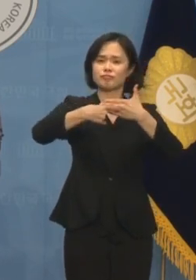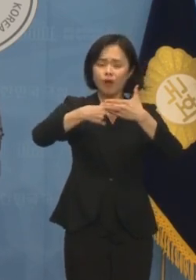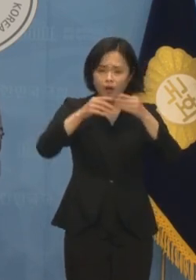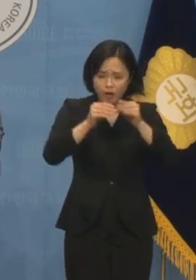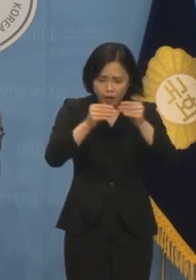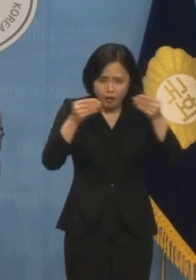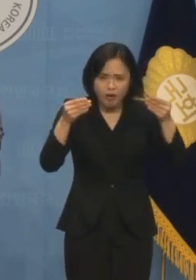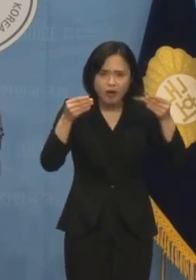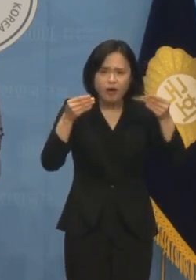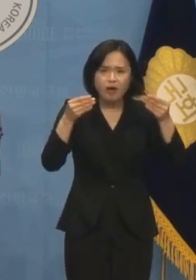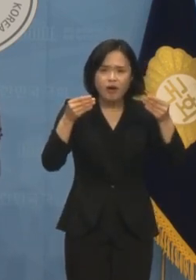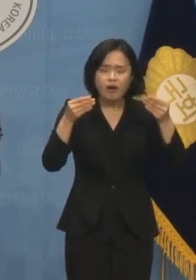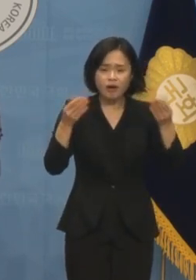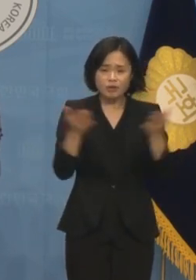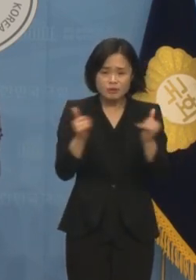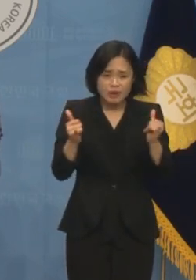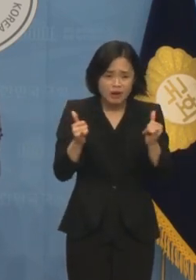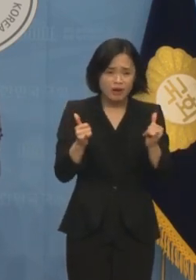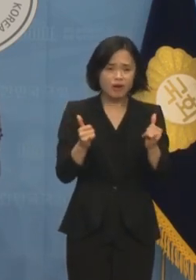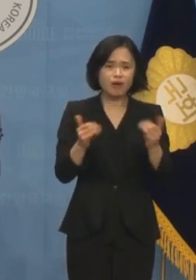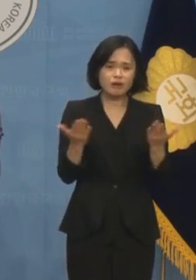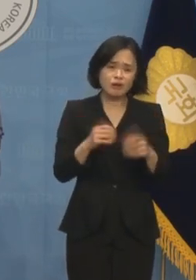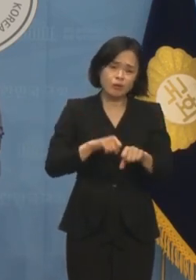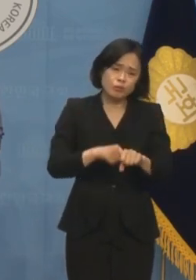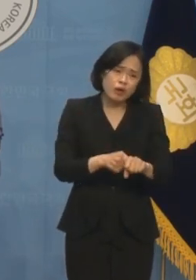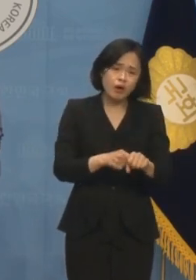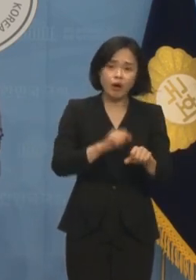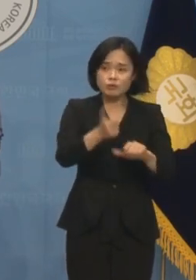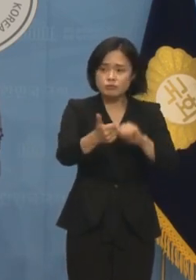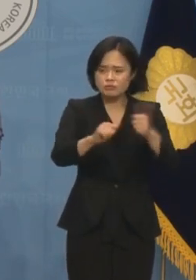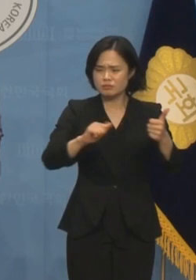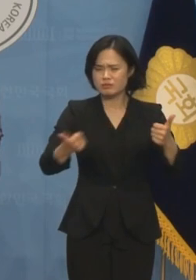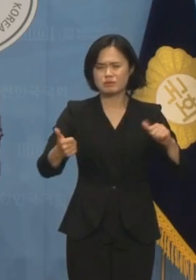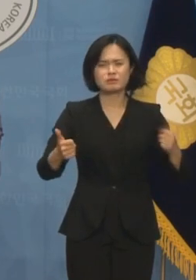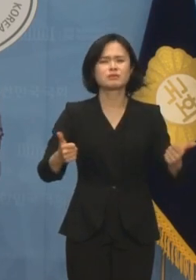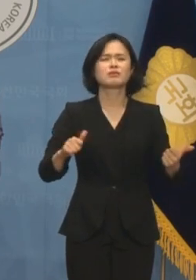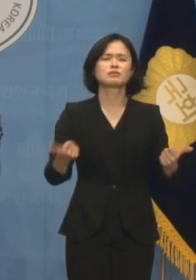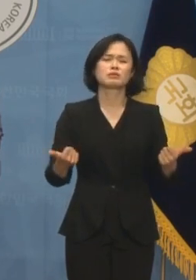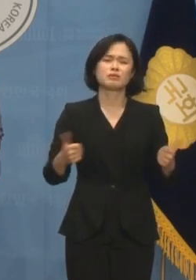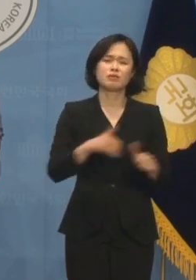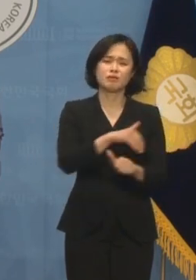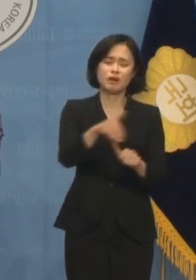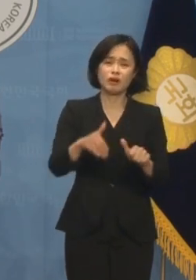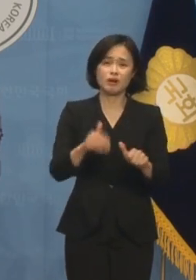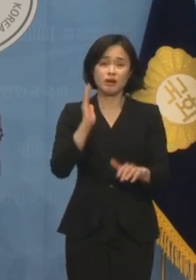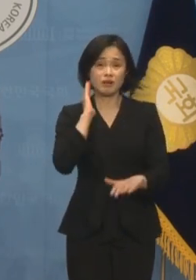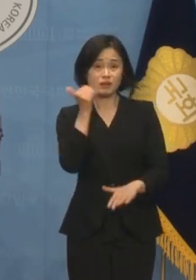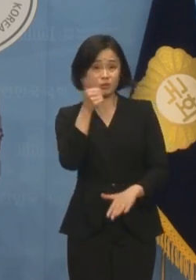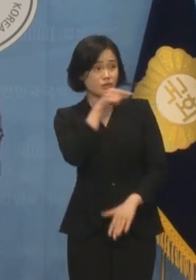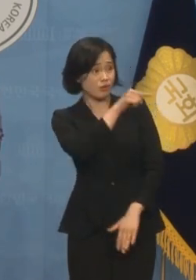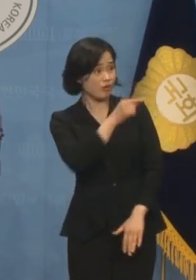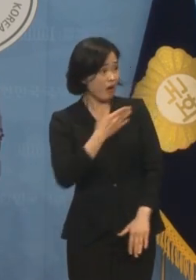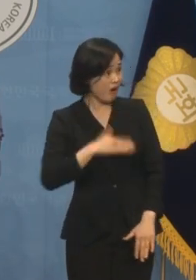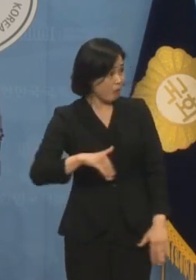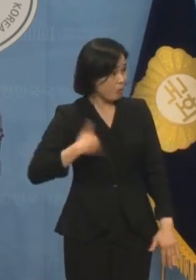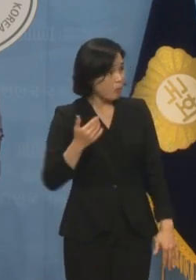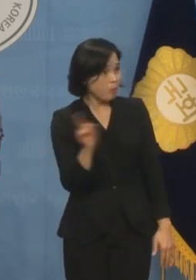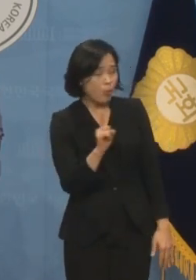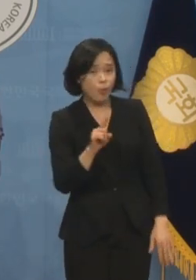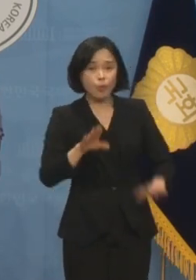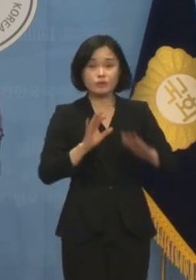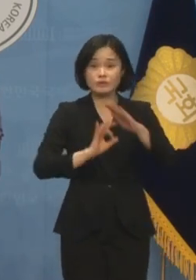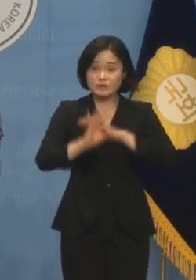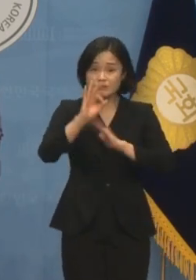곳곳에서 노동자들이 죽어나가고 있습니다. 이런 상황을 아는지 모르는지 윤석열 대통령은 오늘